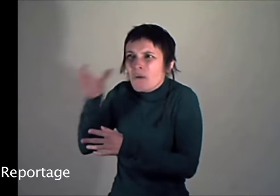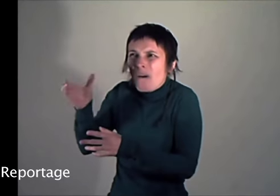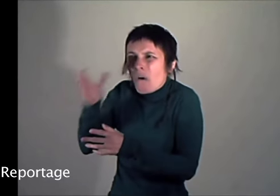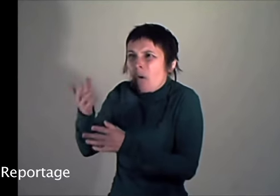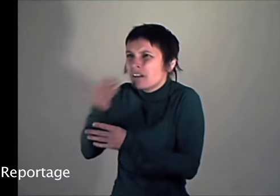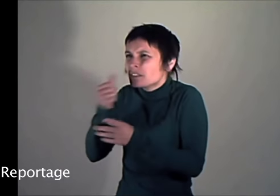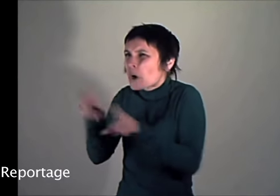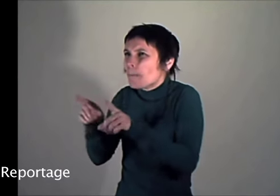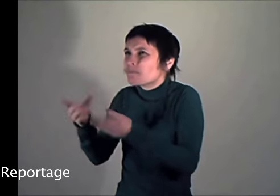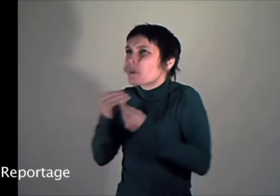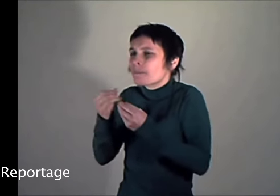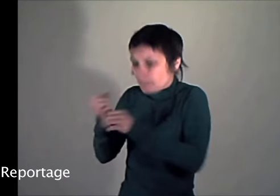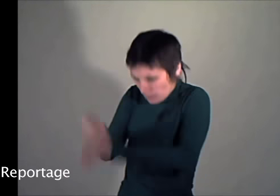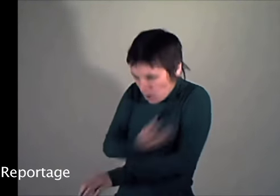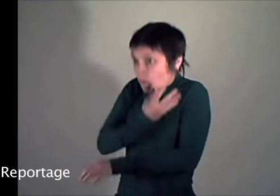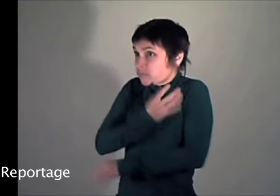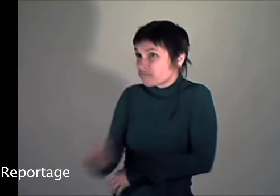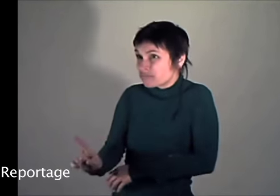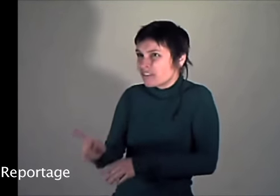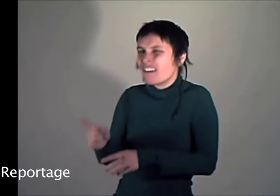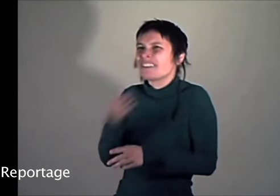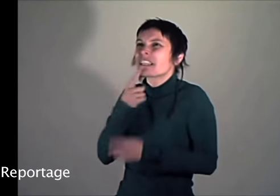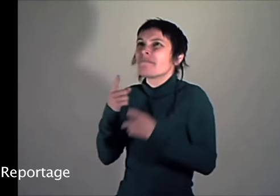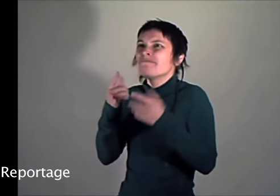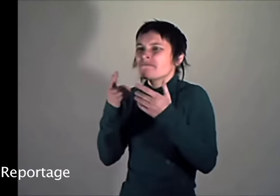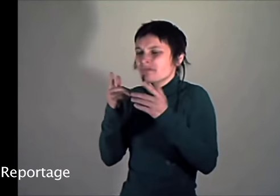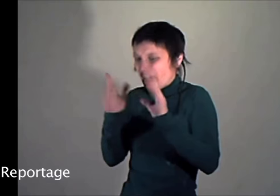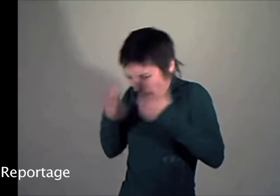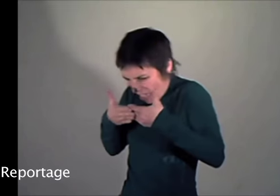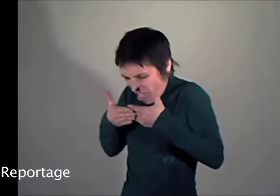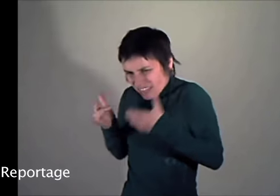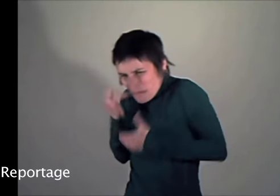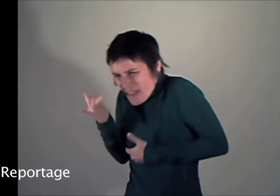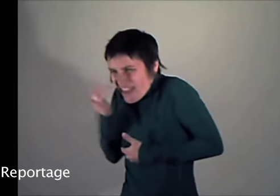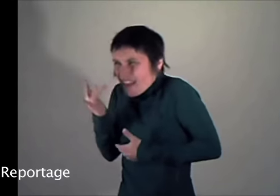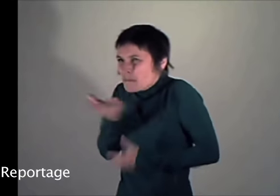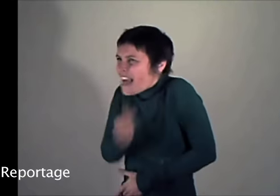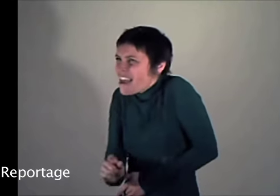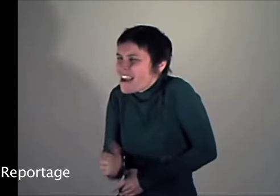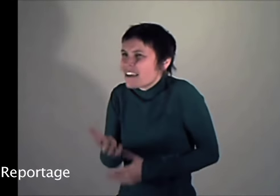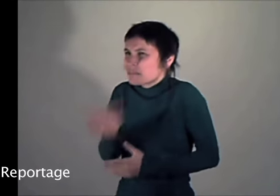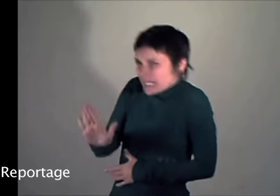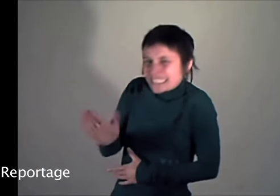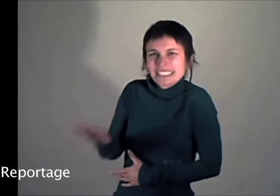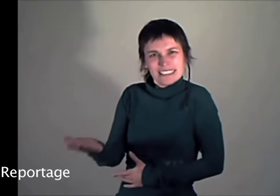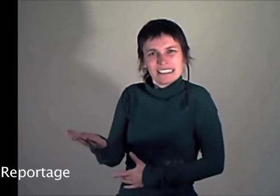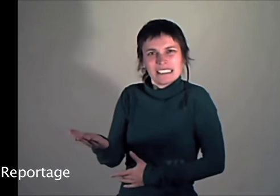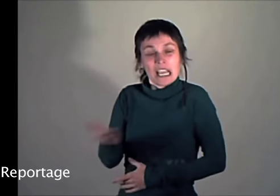de complètement différent. Dans l'oralisme, il n'y a pas d'émotion. On ne reçoit pas l'émotion. Ça ne donne pas